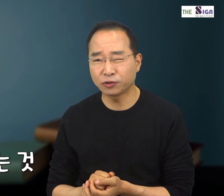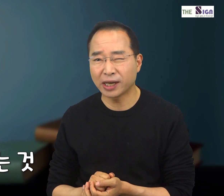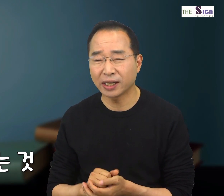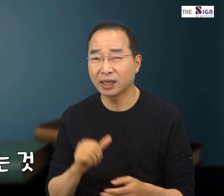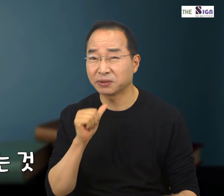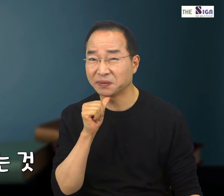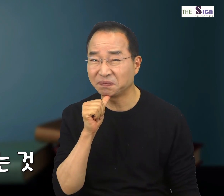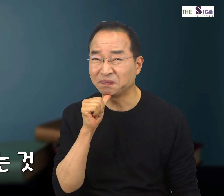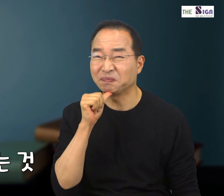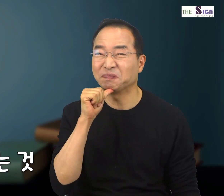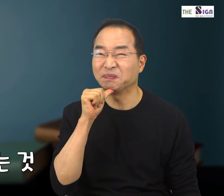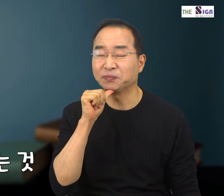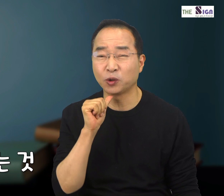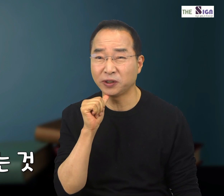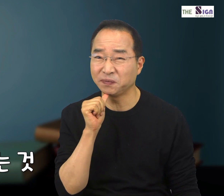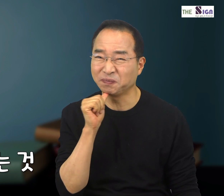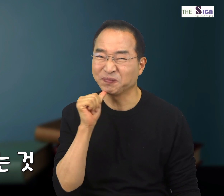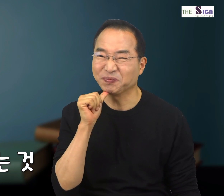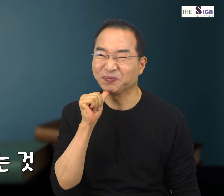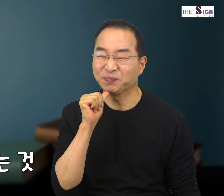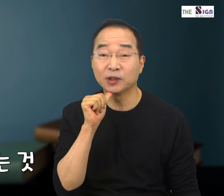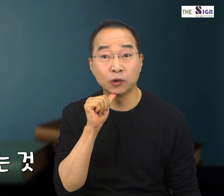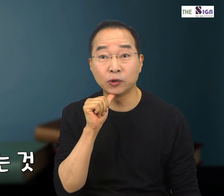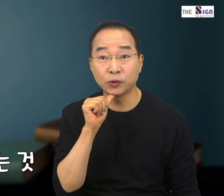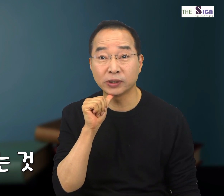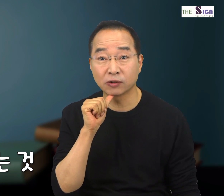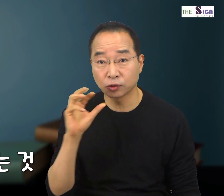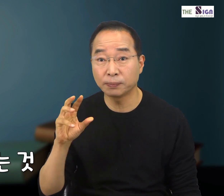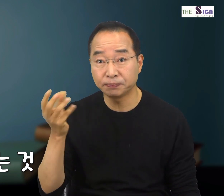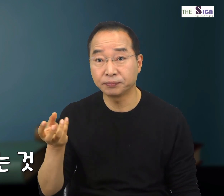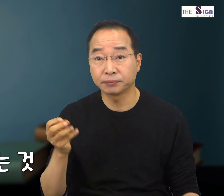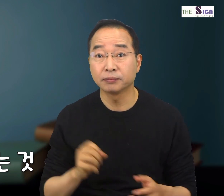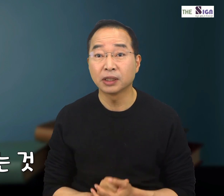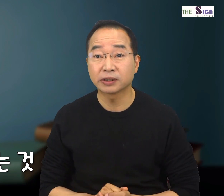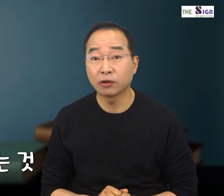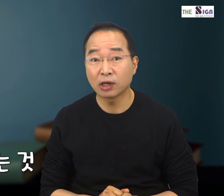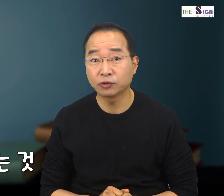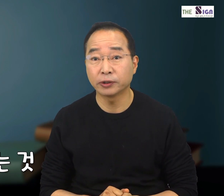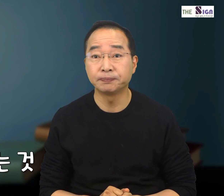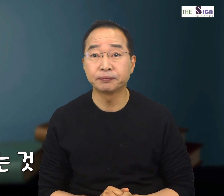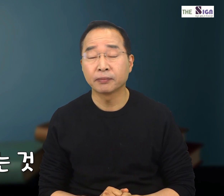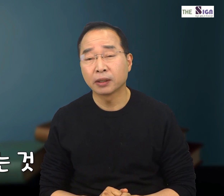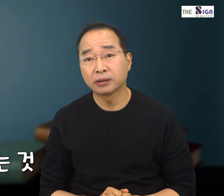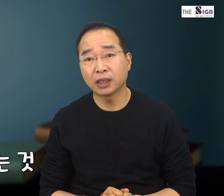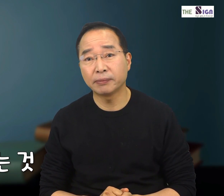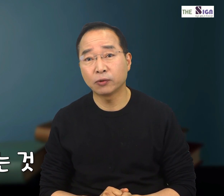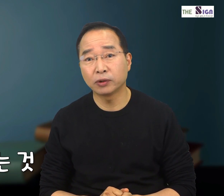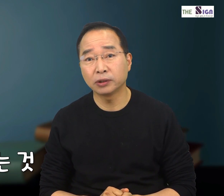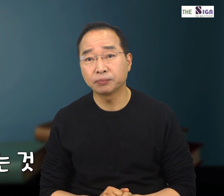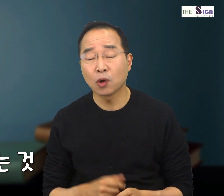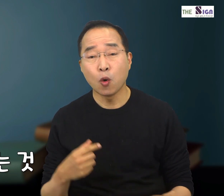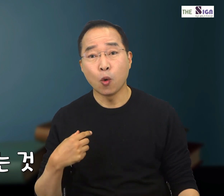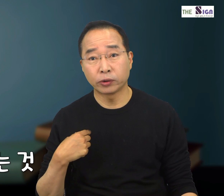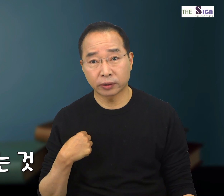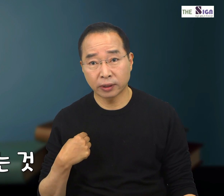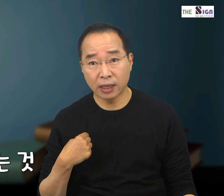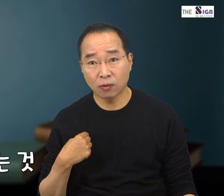가난해 하면서, 또는 이런 동작으로 좀 사용하고요. 그 다음에 이거는